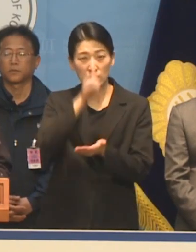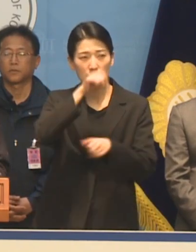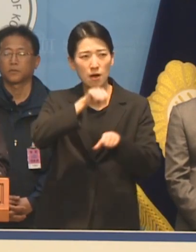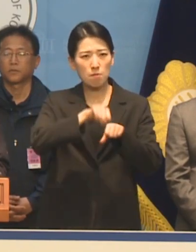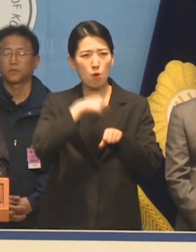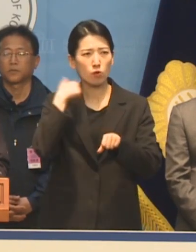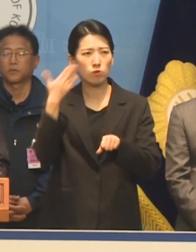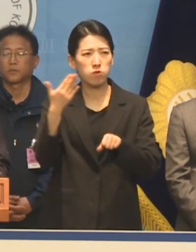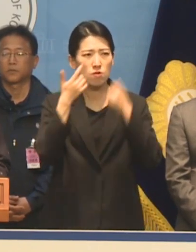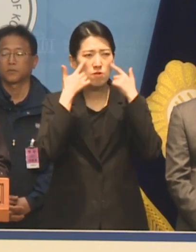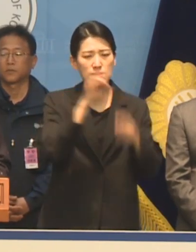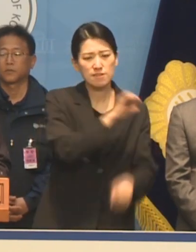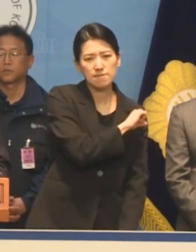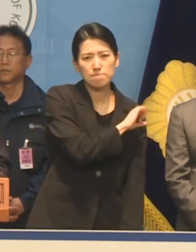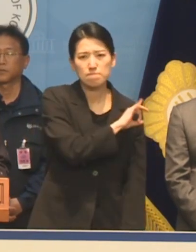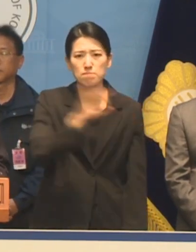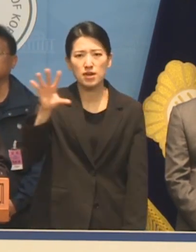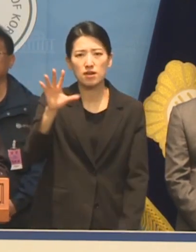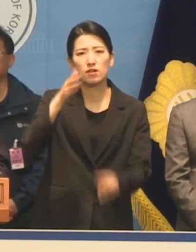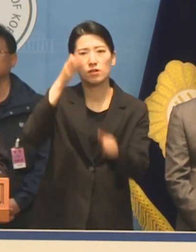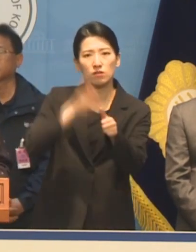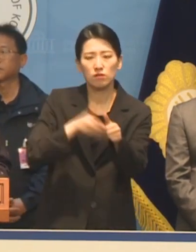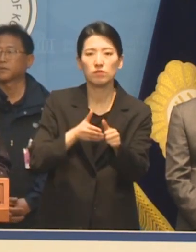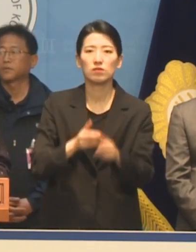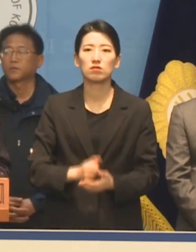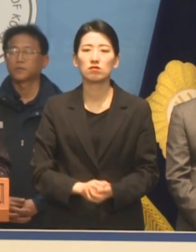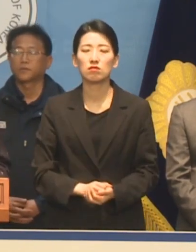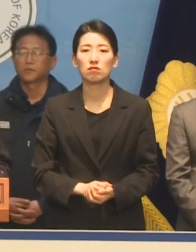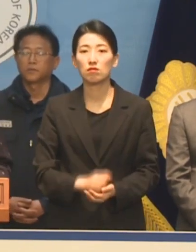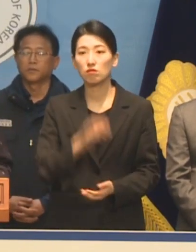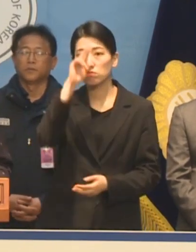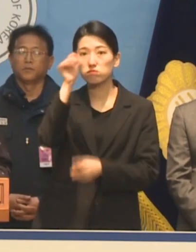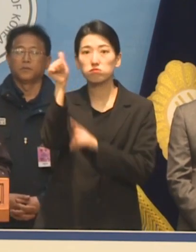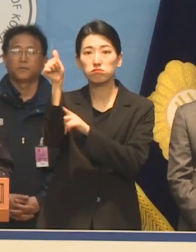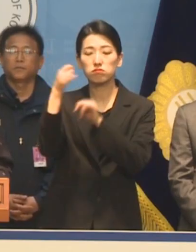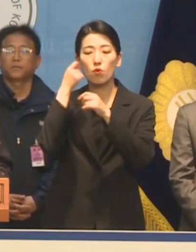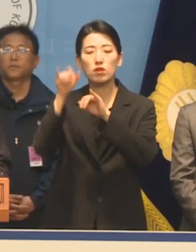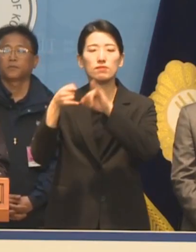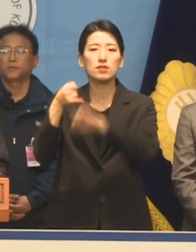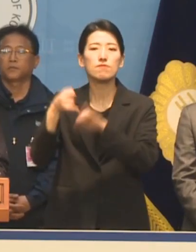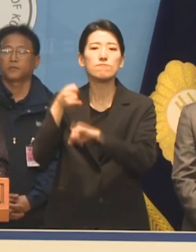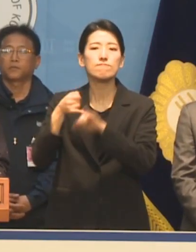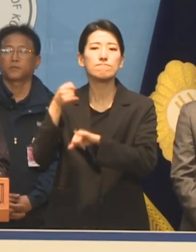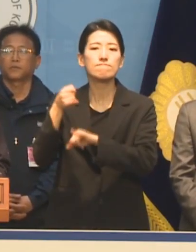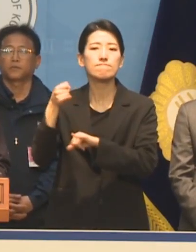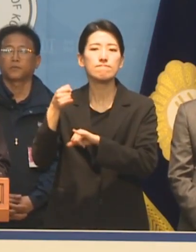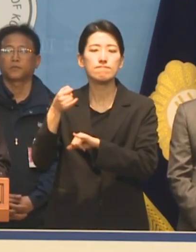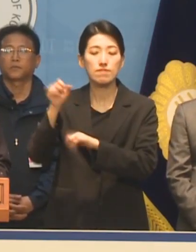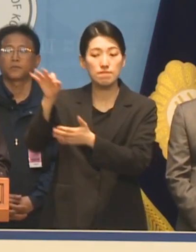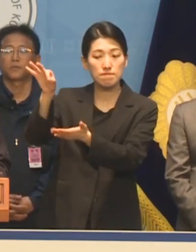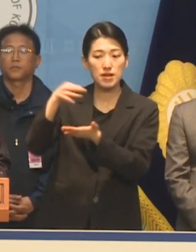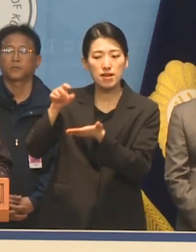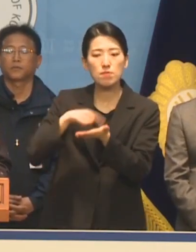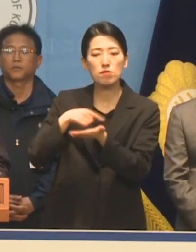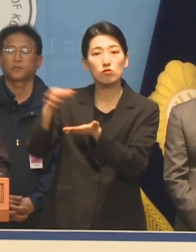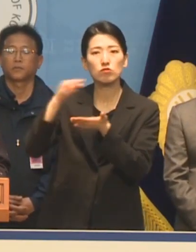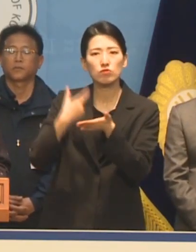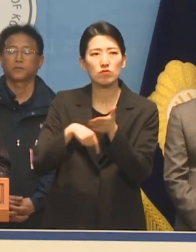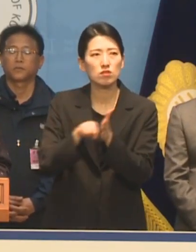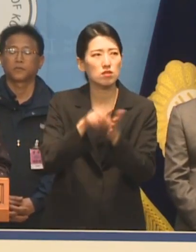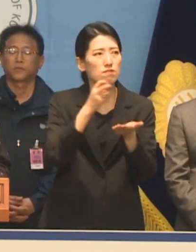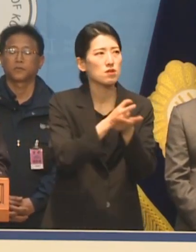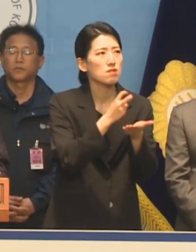내려주십시오. 그래야만 박영우 회장이 임금체불을 해결할 것입니다. 대한민국의